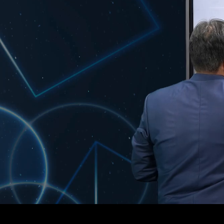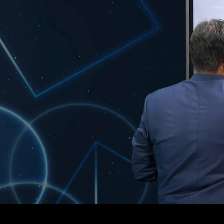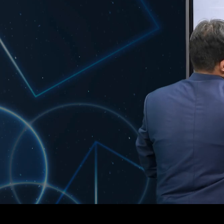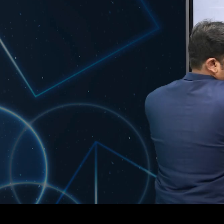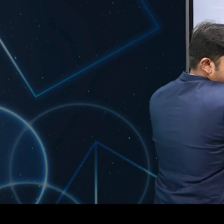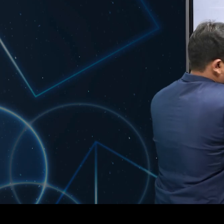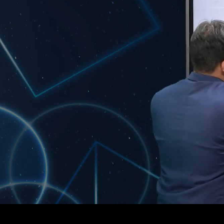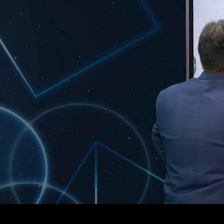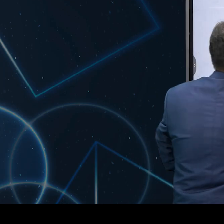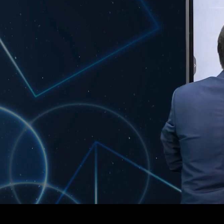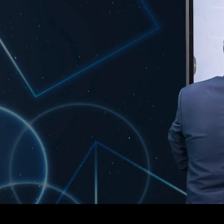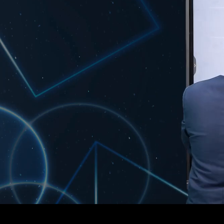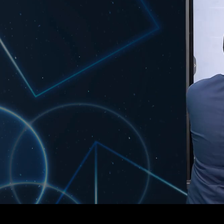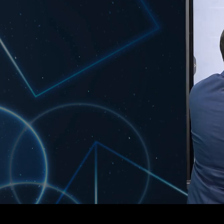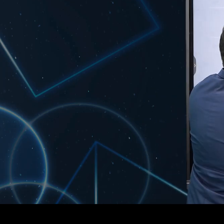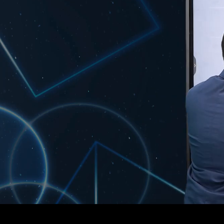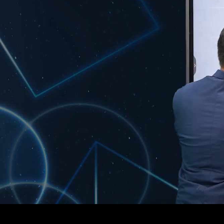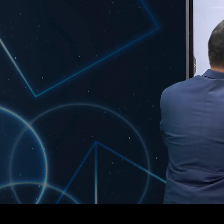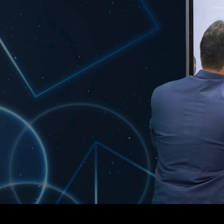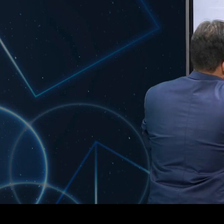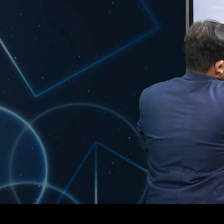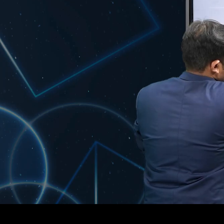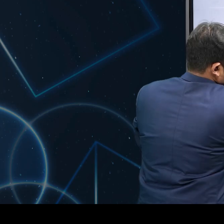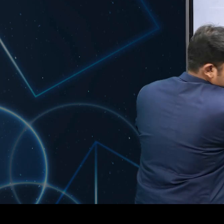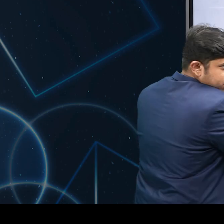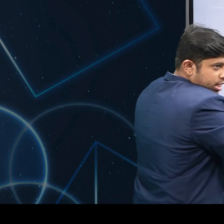Is equal to 22 of 32 is equal to 704 centimeters.